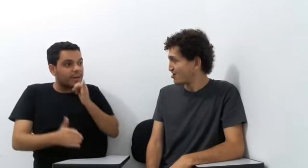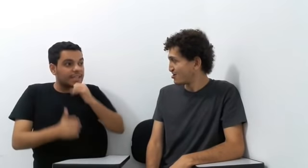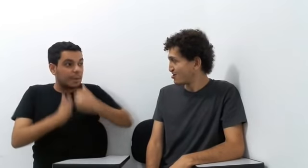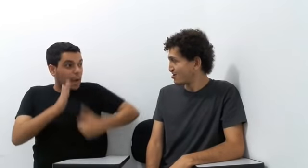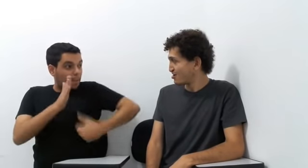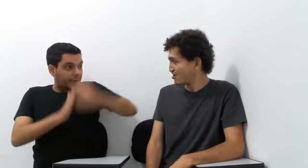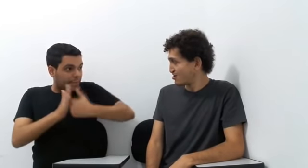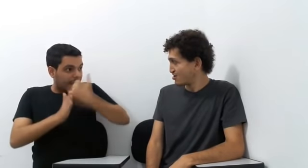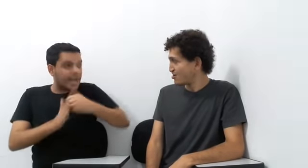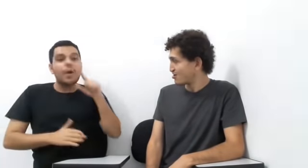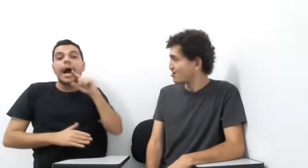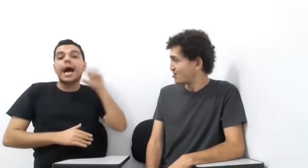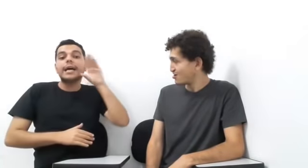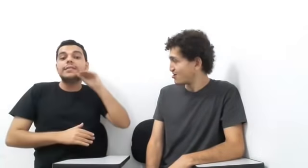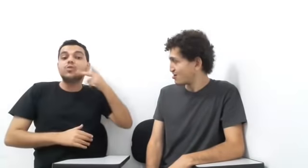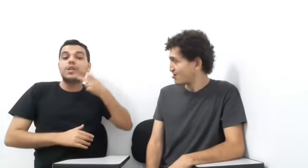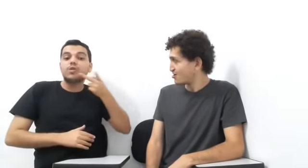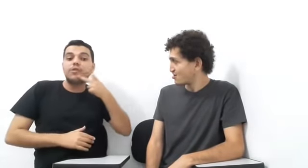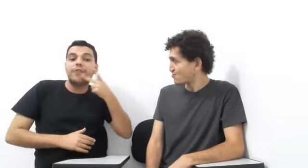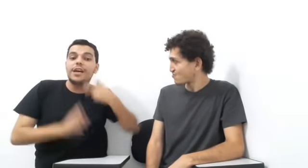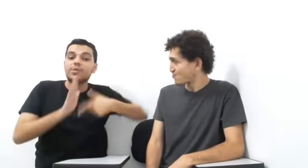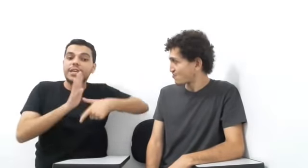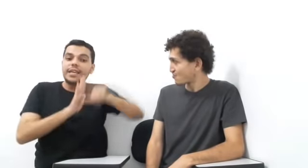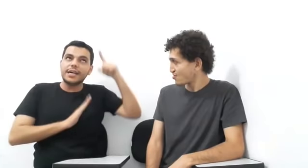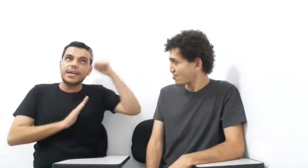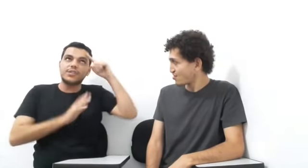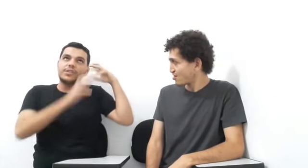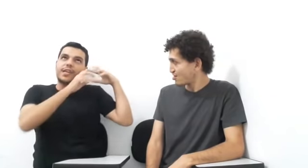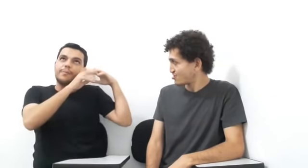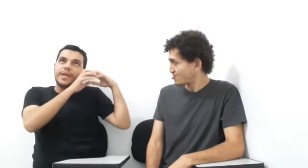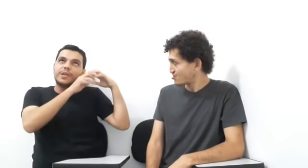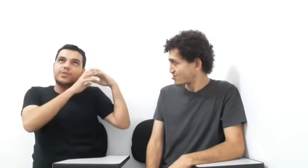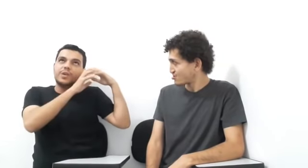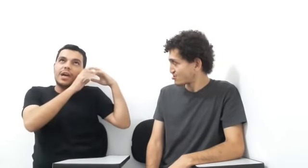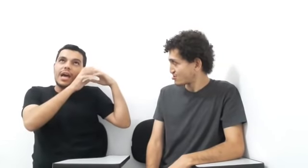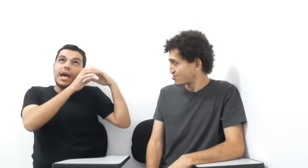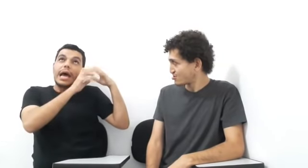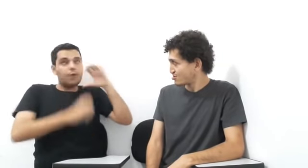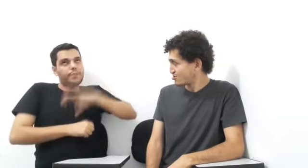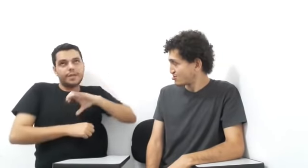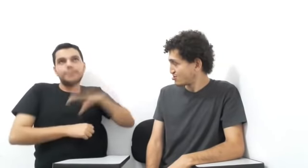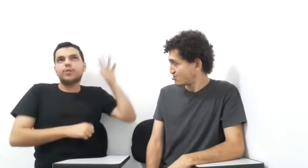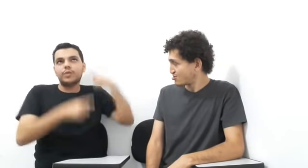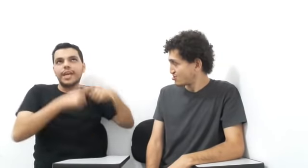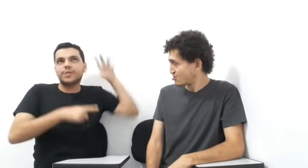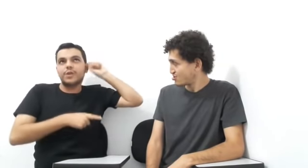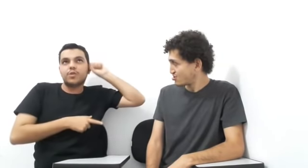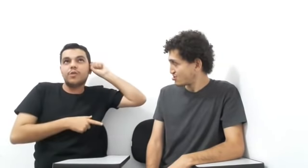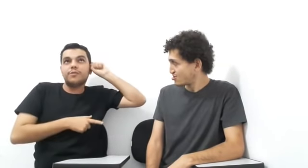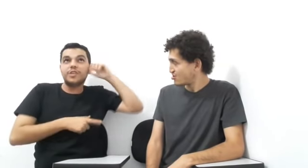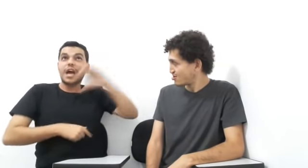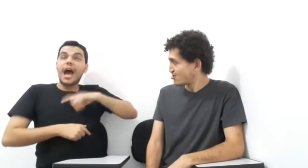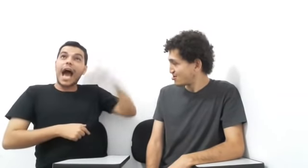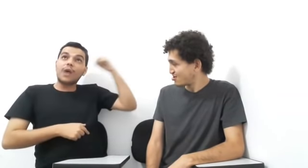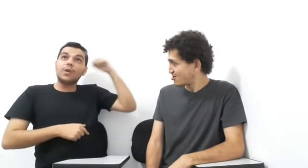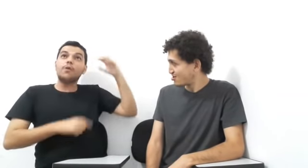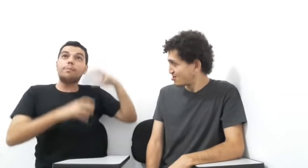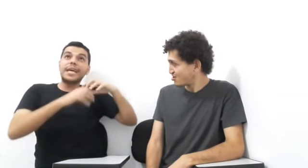exemplo. Primeiro, antes, o que eu estou falando aqui, antes, eu penso em português, porque eu sou ouvinte. Aí quando eu penso